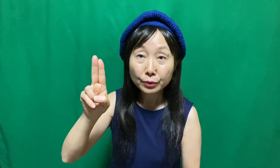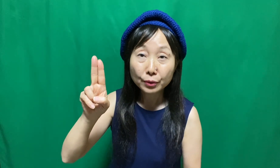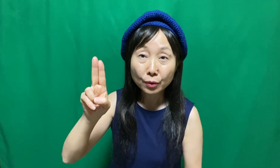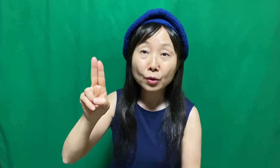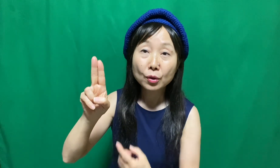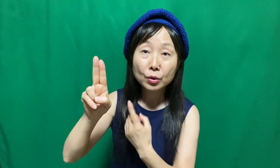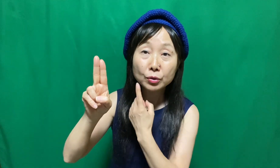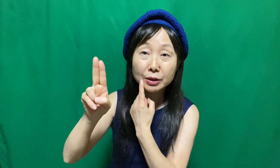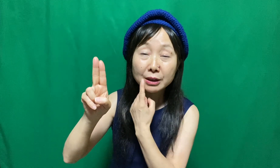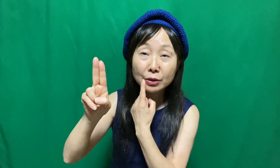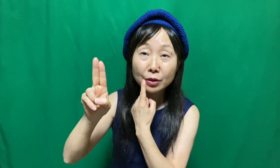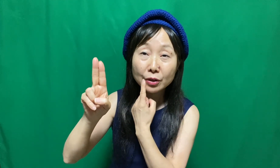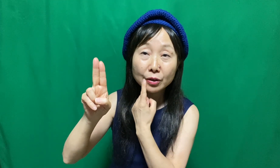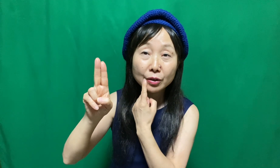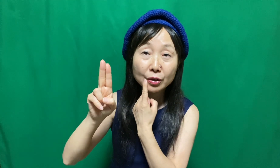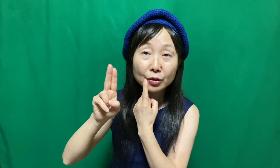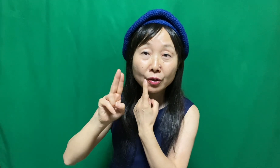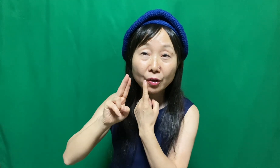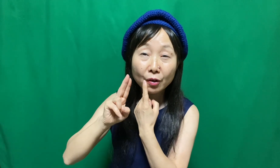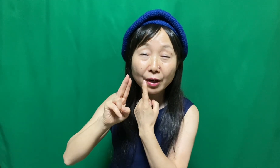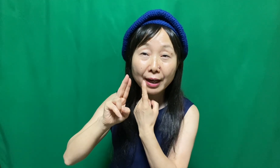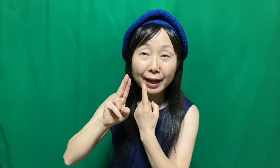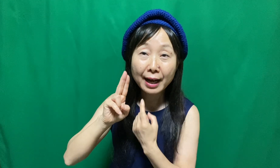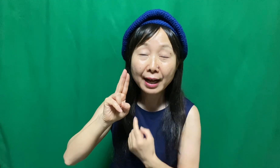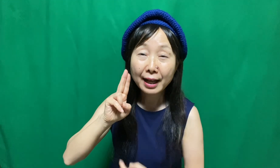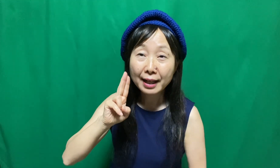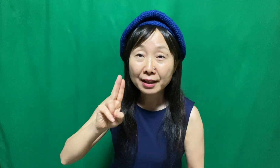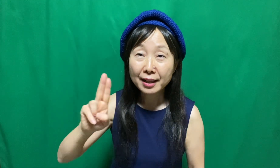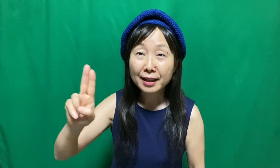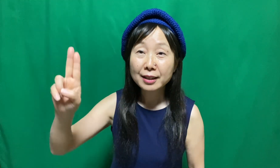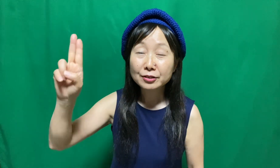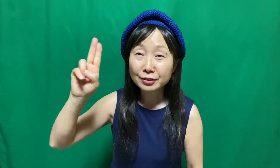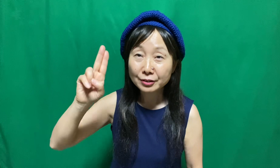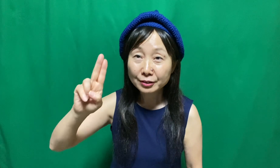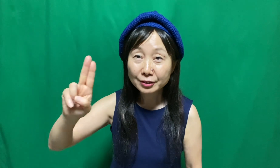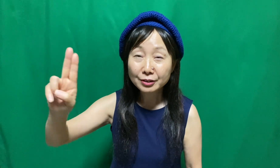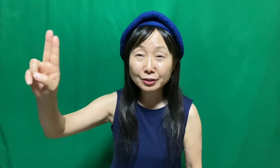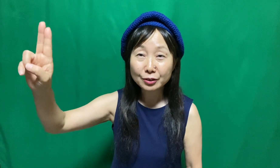を口のところからくるーっと